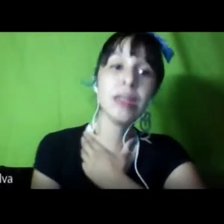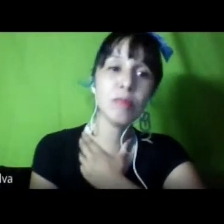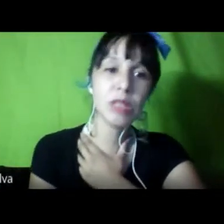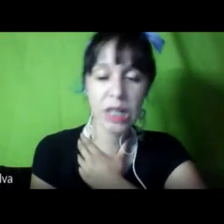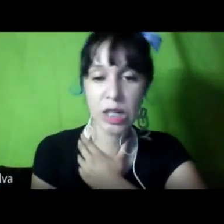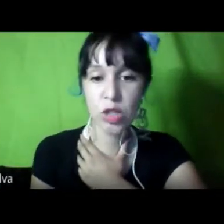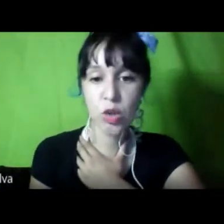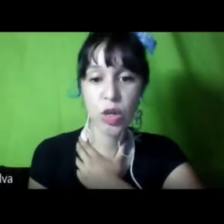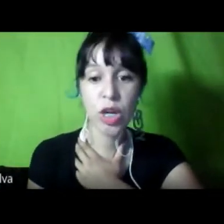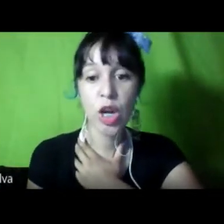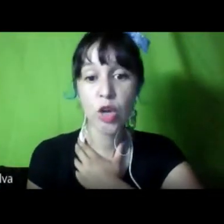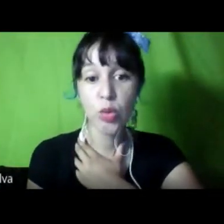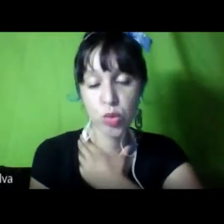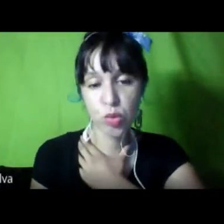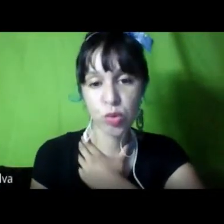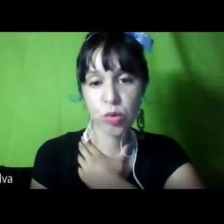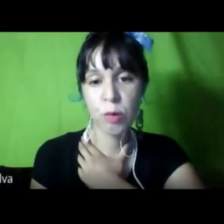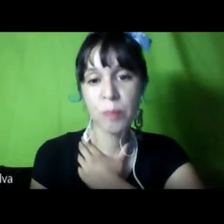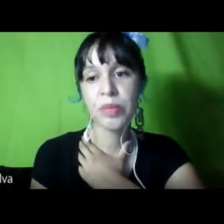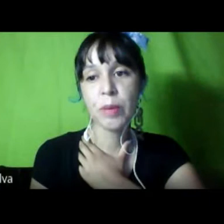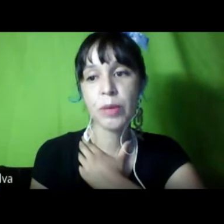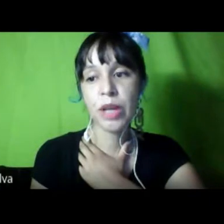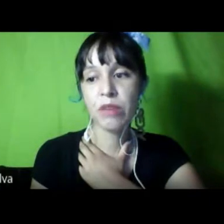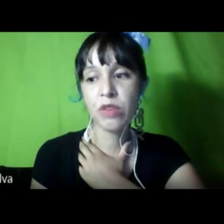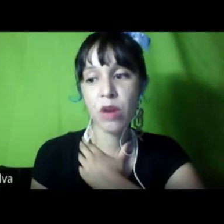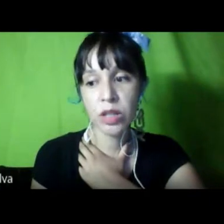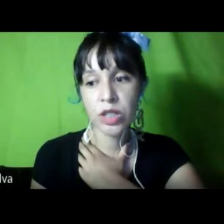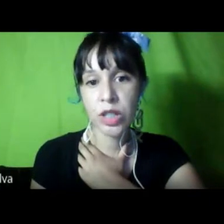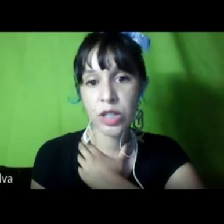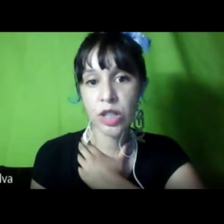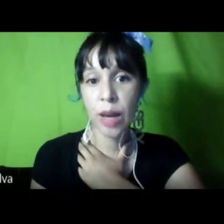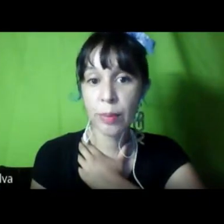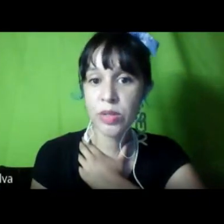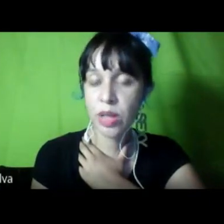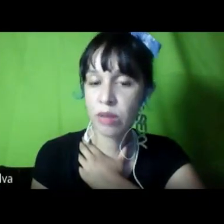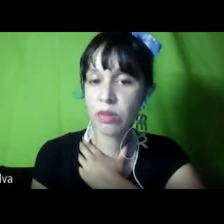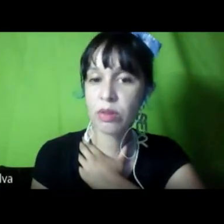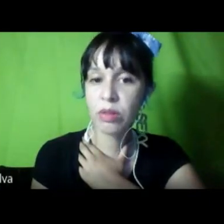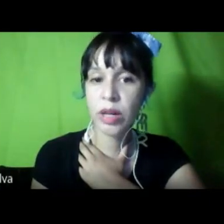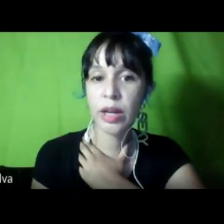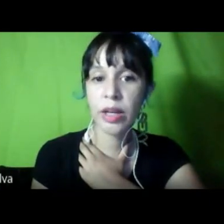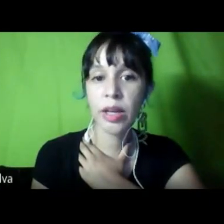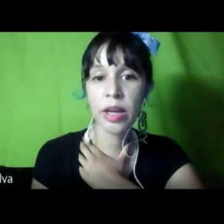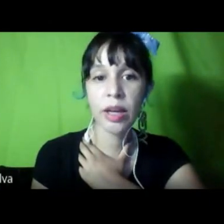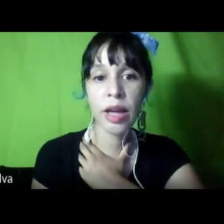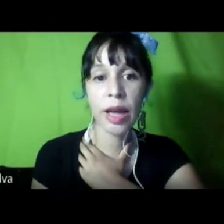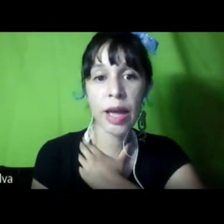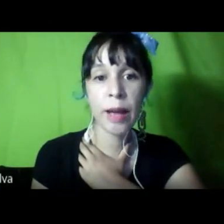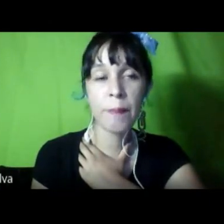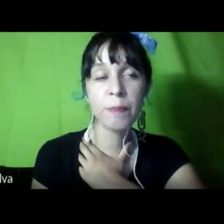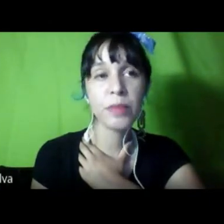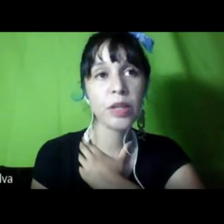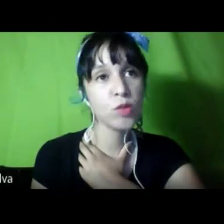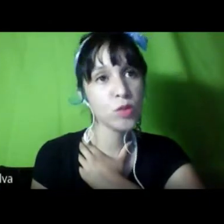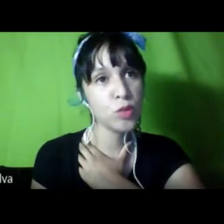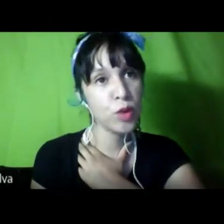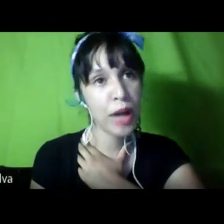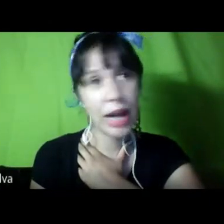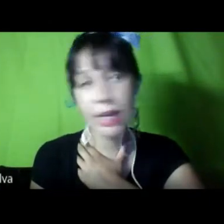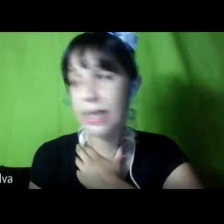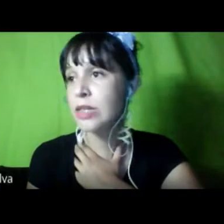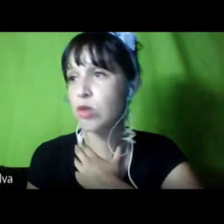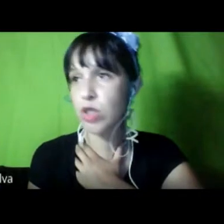da Libras, né, na história do surdo. Porque ele falou, olha, gente, é possível, né, que o